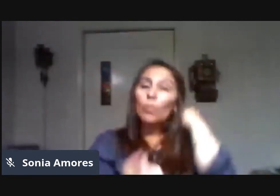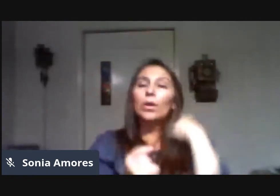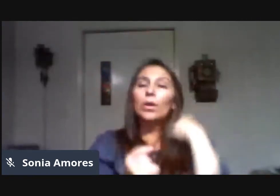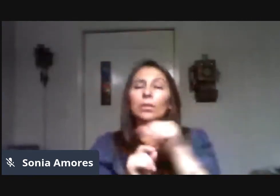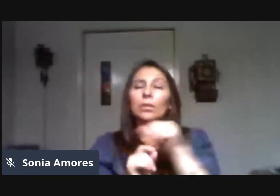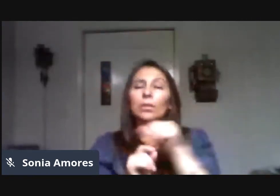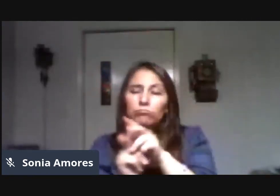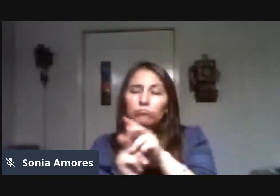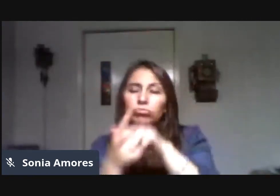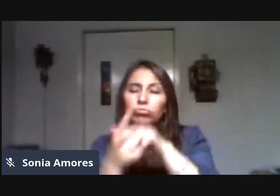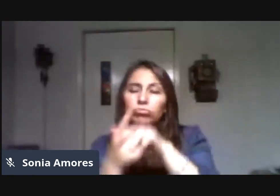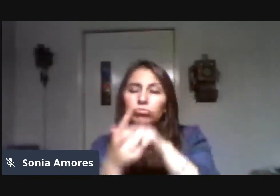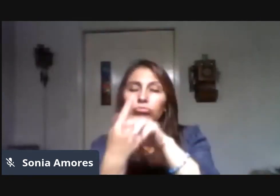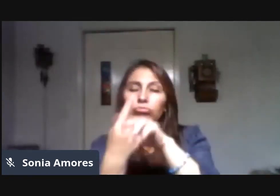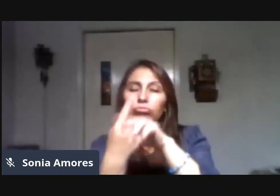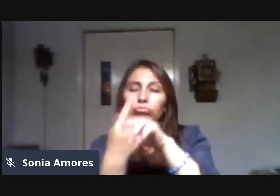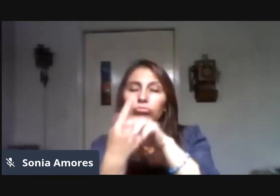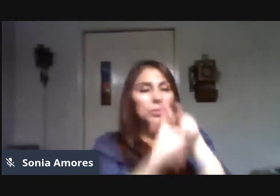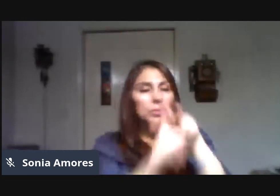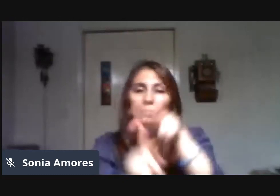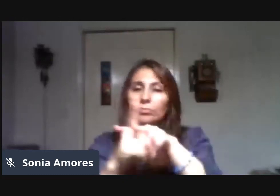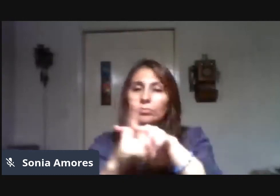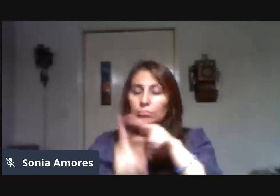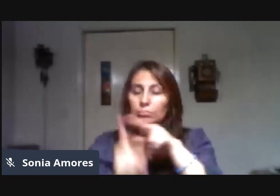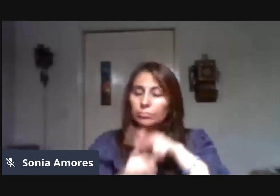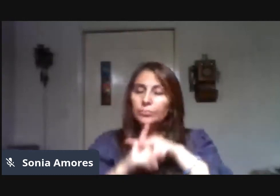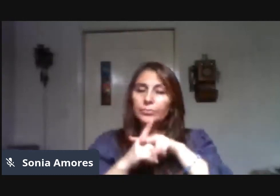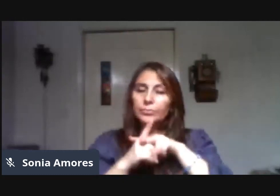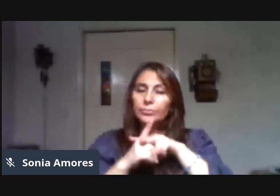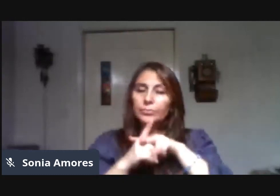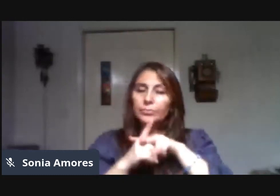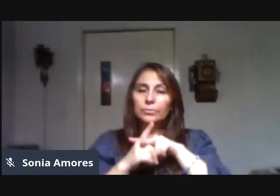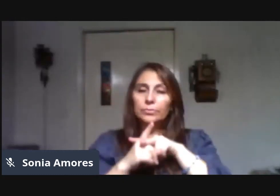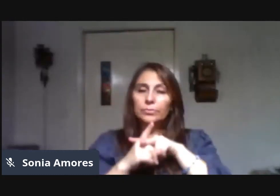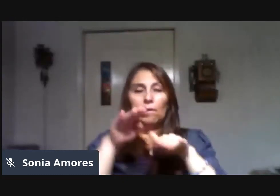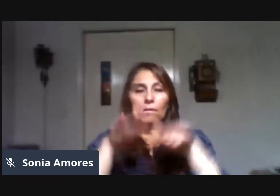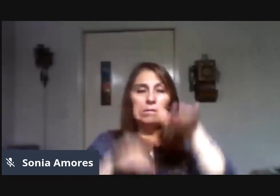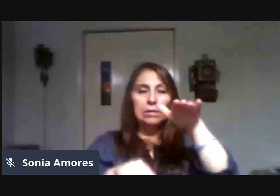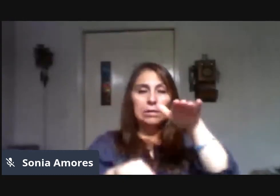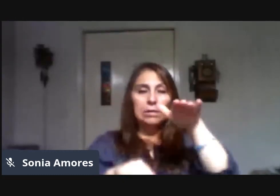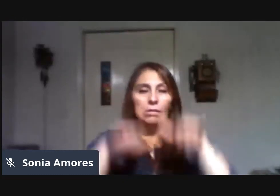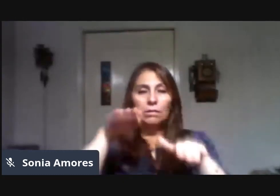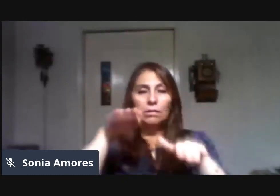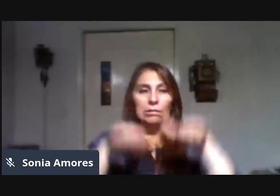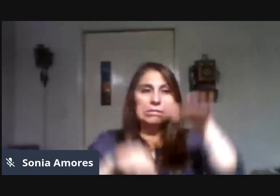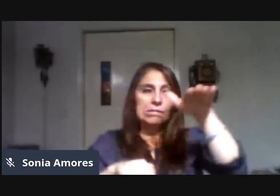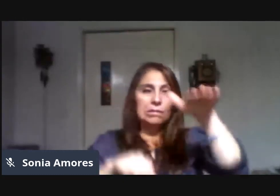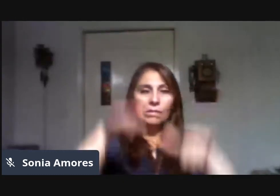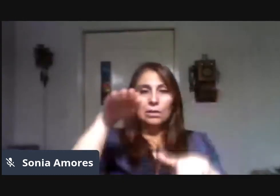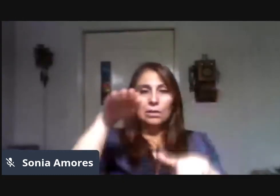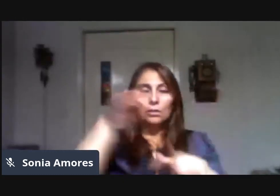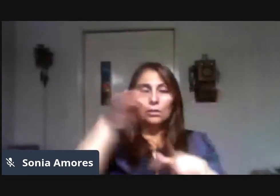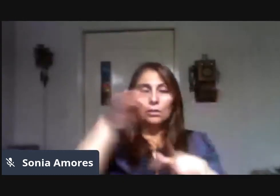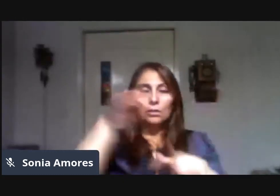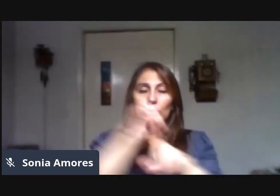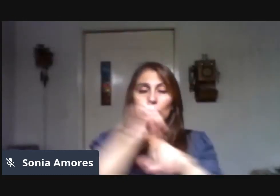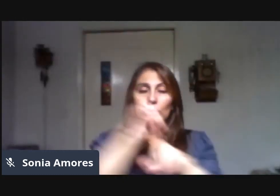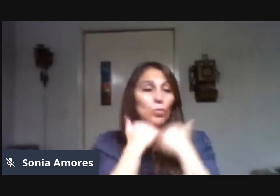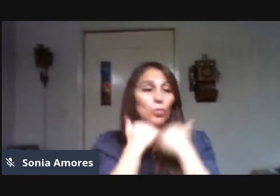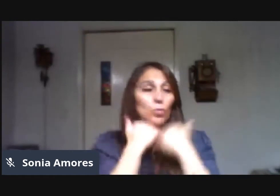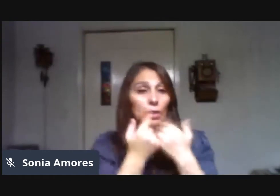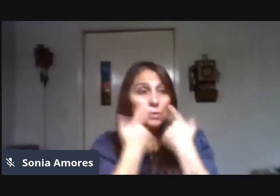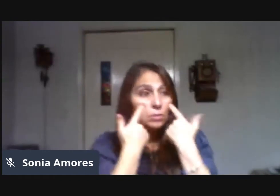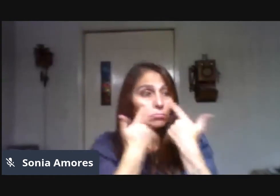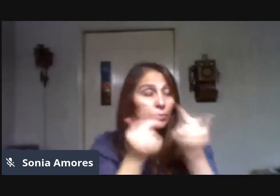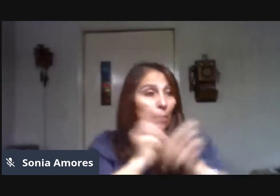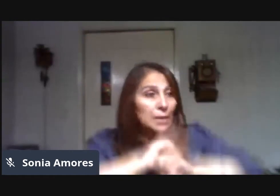evidentes la de profunda desigualdad, claro. Yo no sé si son más evidentes.